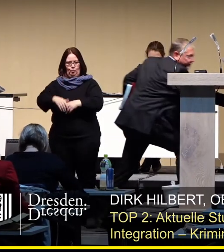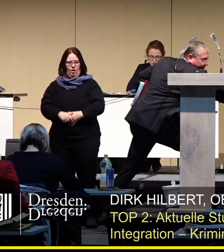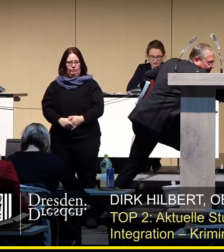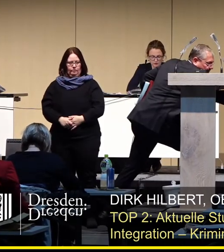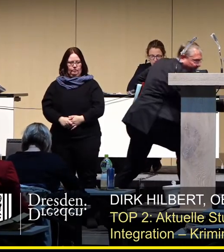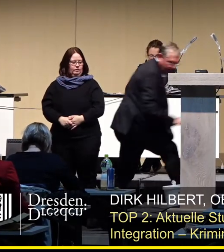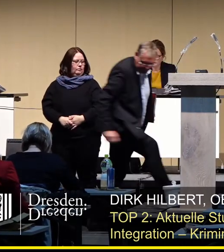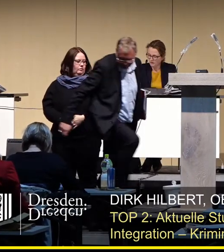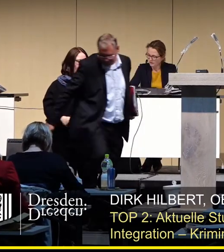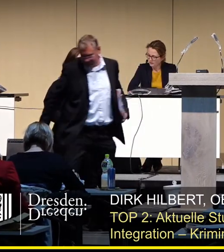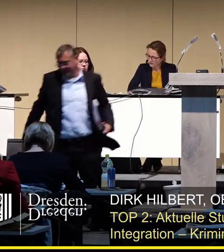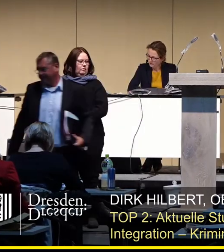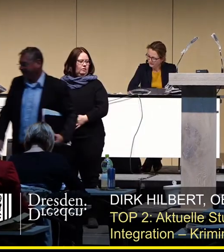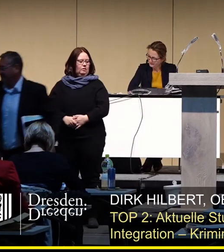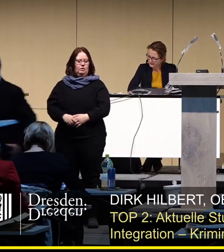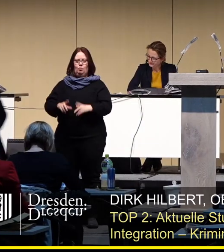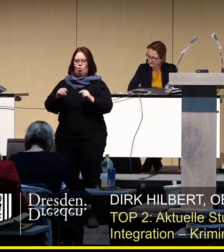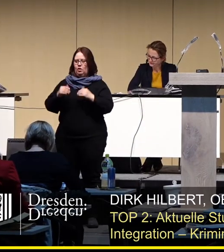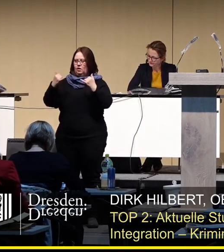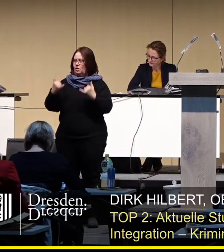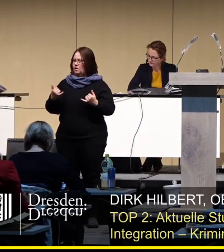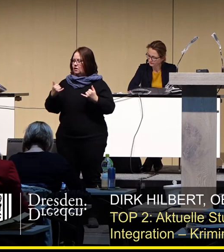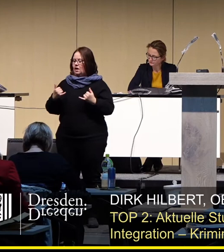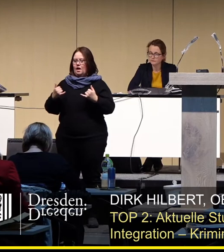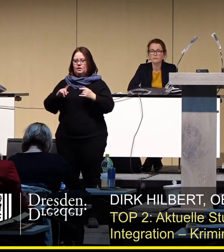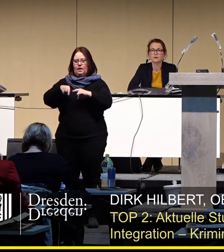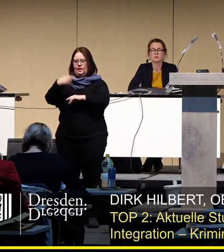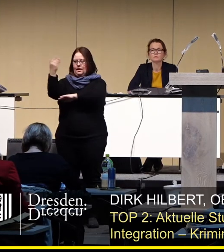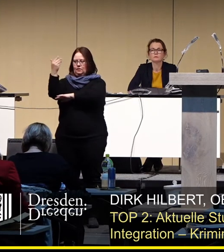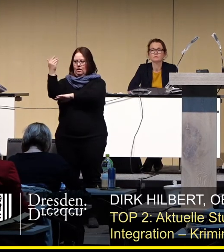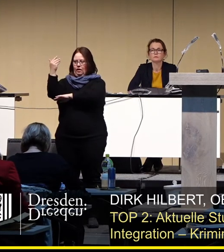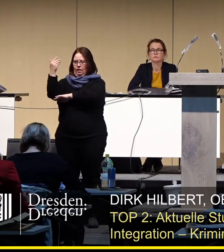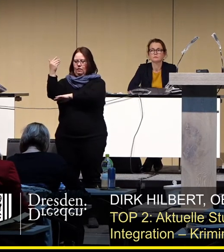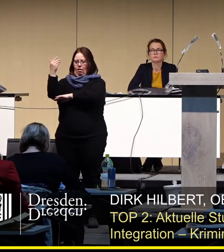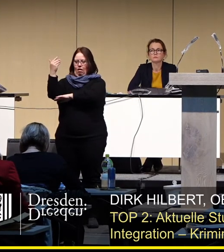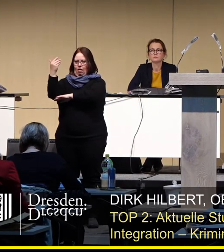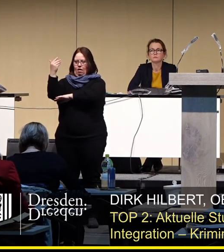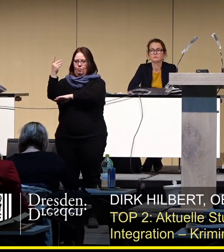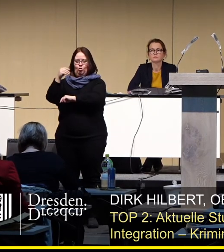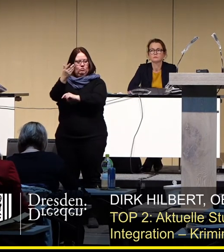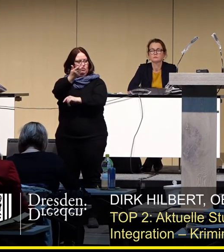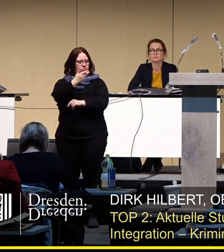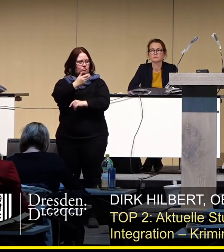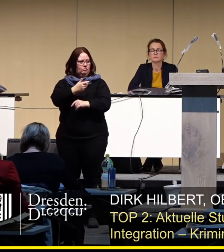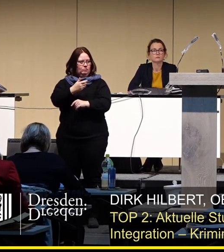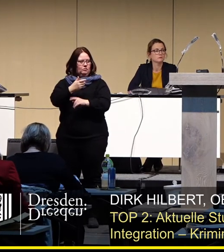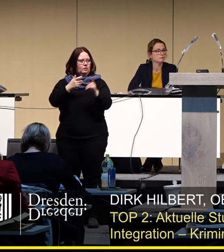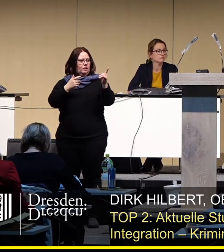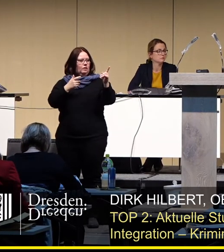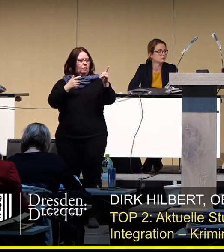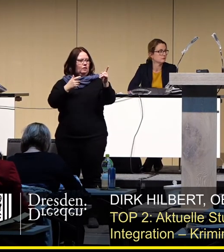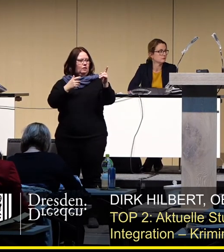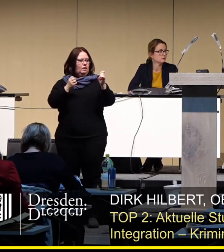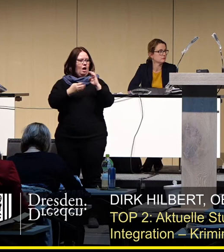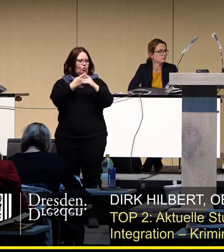Wir kommen jetzt zum nächsten Redner als Gastredner. Den gibt es jetzt hier nicht. Wir sind jetzt hier in der